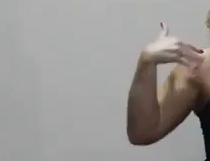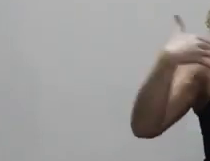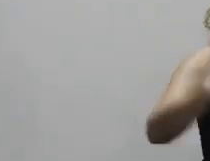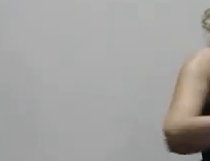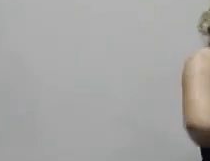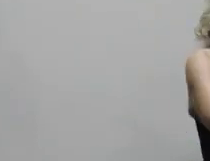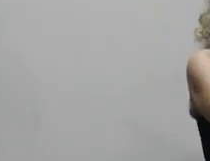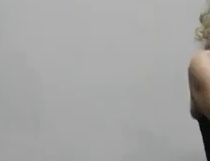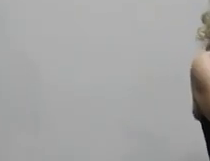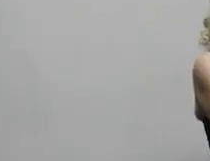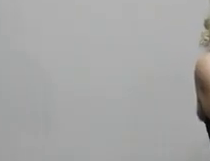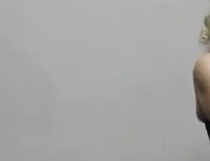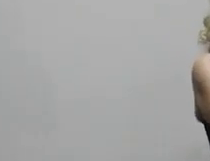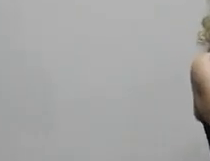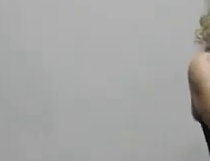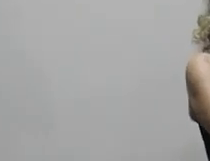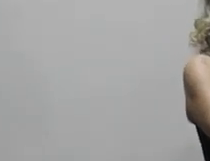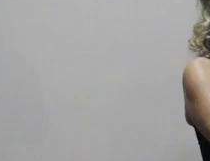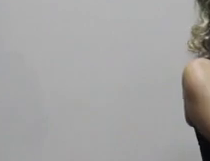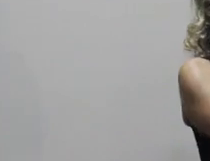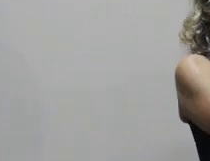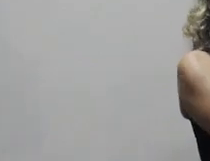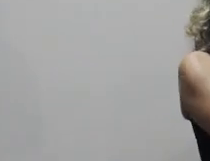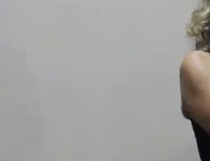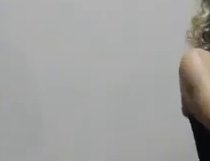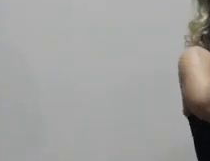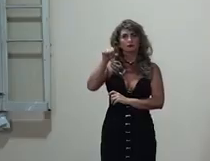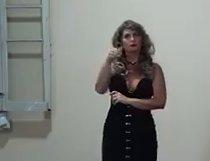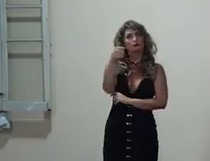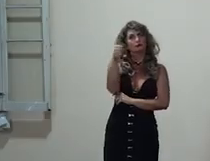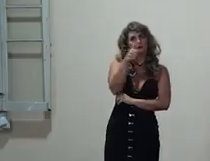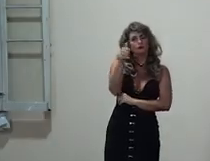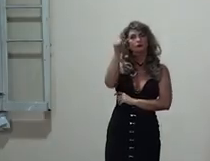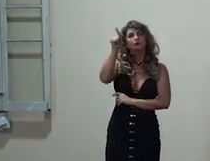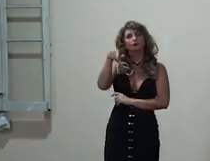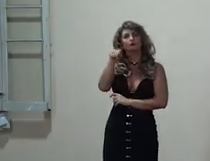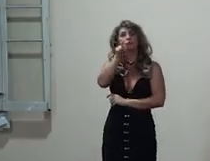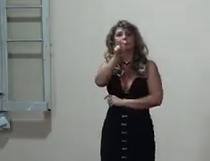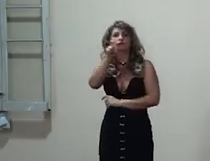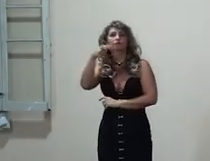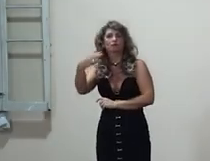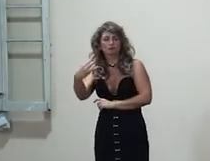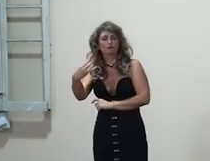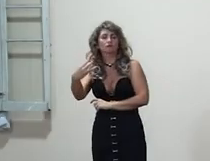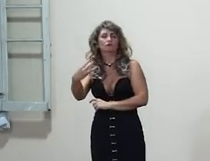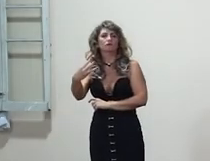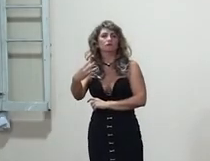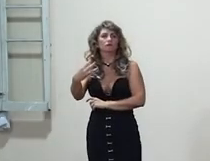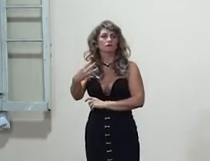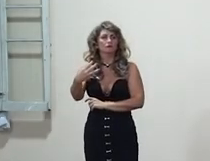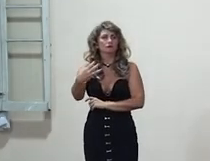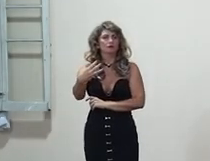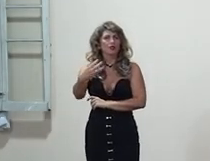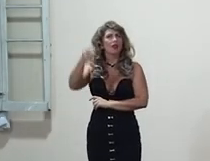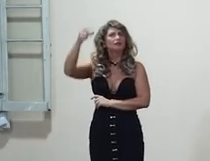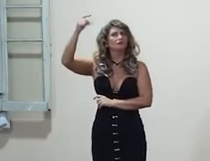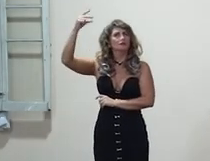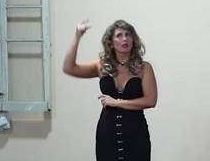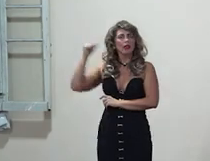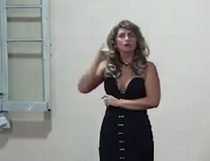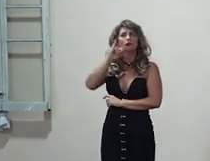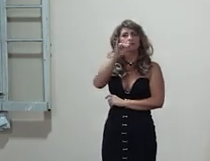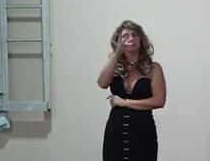de lei de tombamento, que é 1211 de 1953, que, na época, o